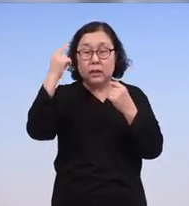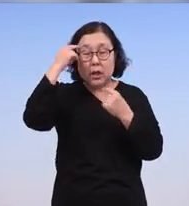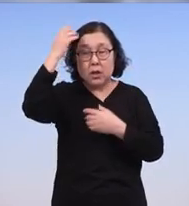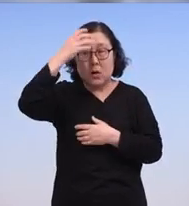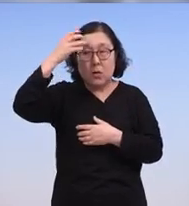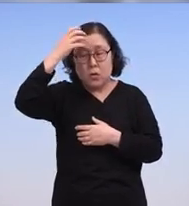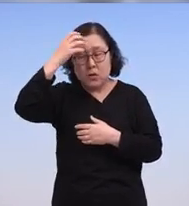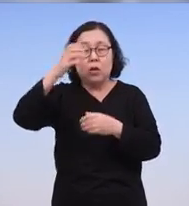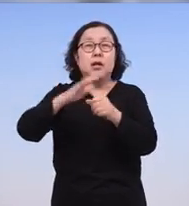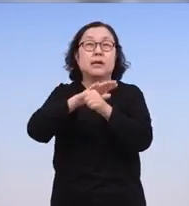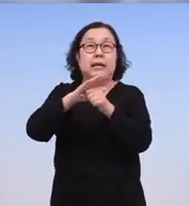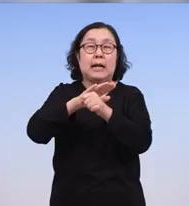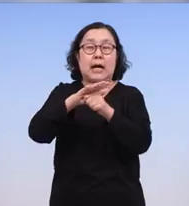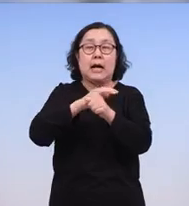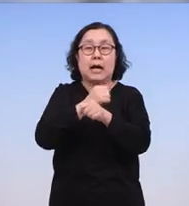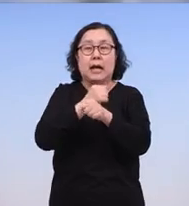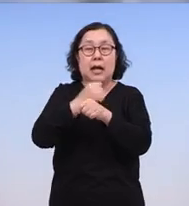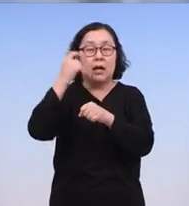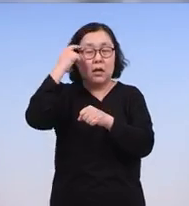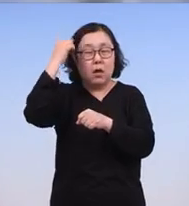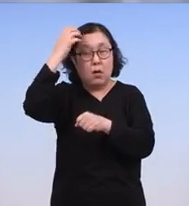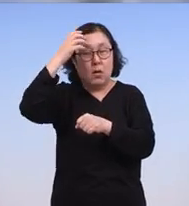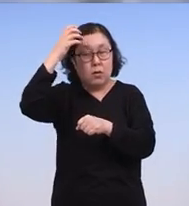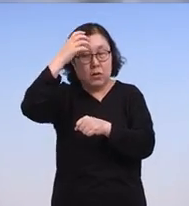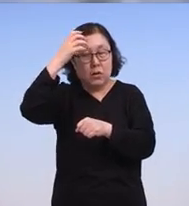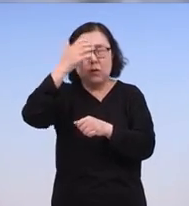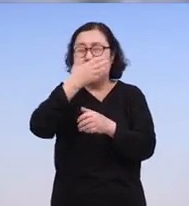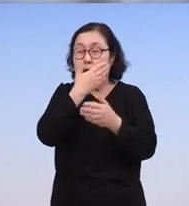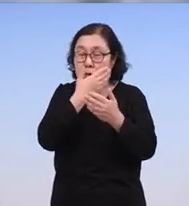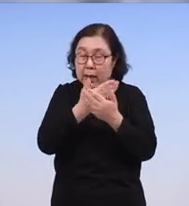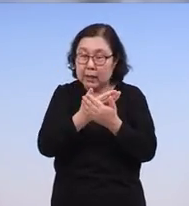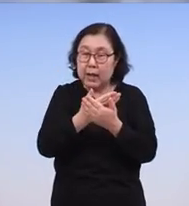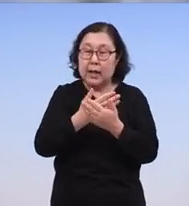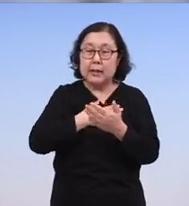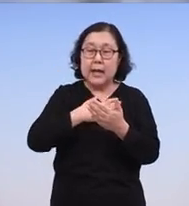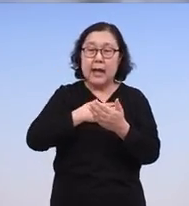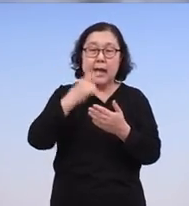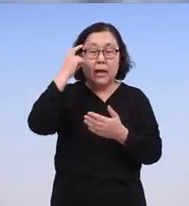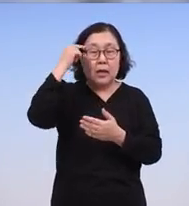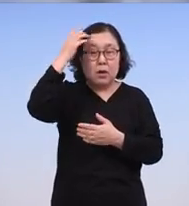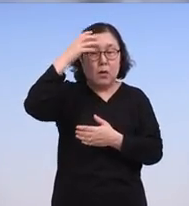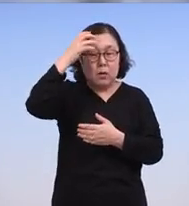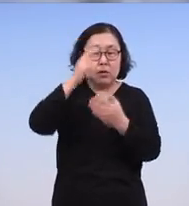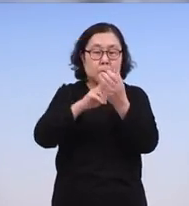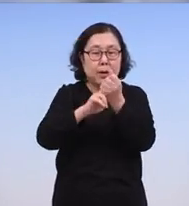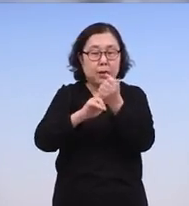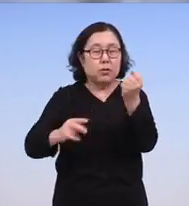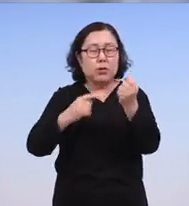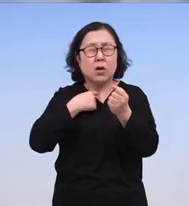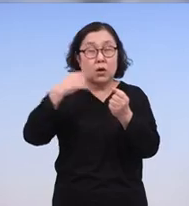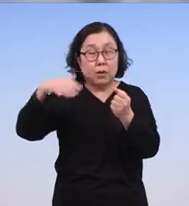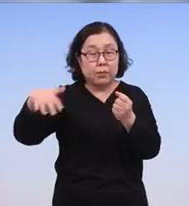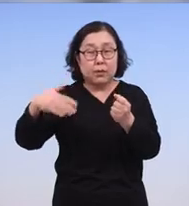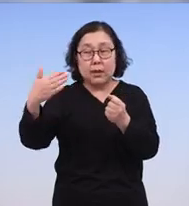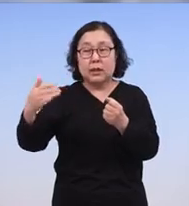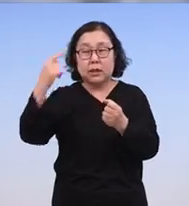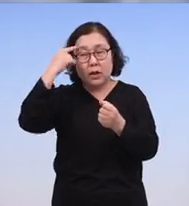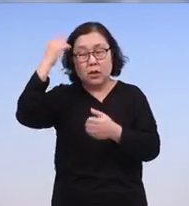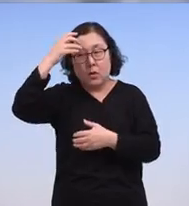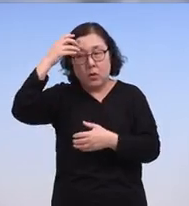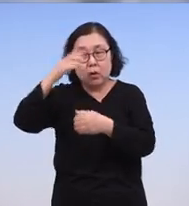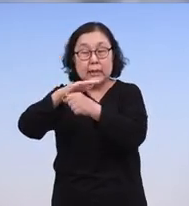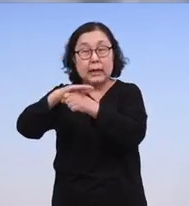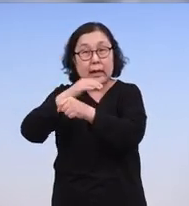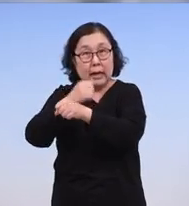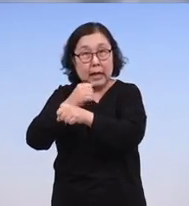당신의 영혼을 사랑해. 이 영혼이 너무나 소중한데 나는 어떤 여자에게도 내 영혼을 나는 팔아본 적이 없어. 난 당신의